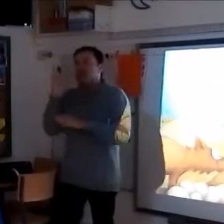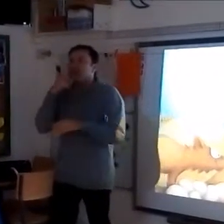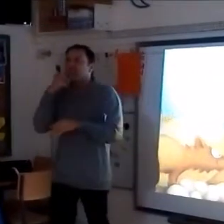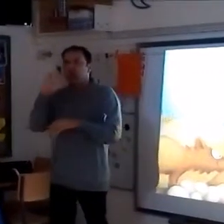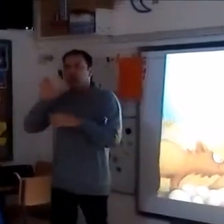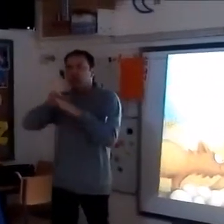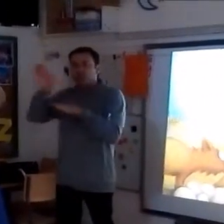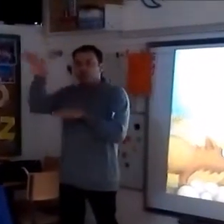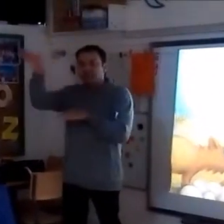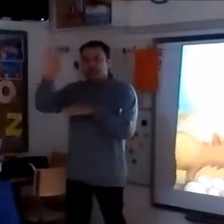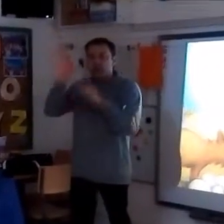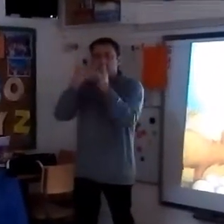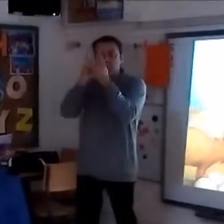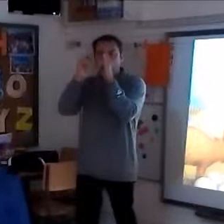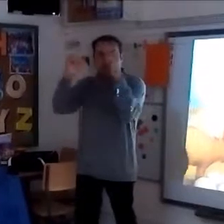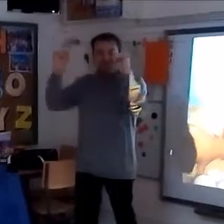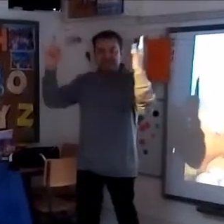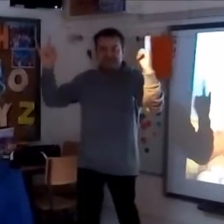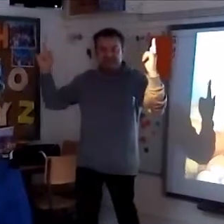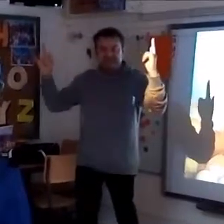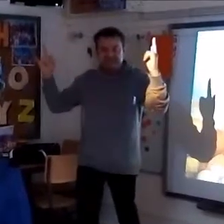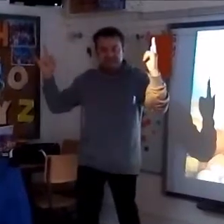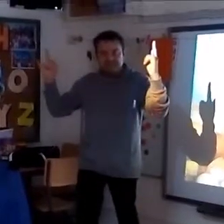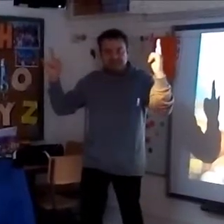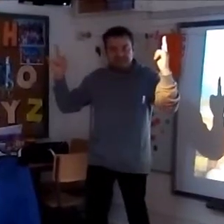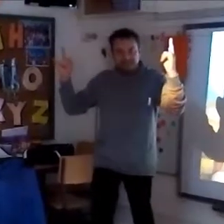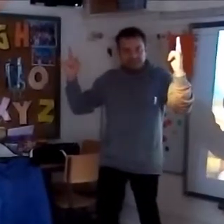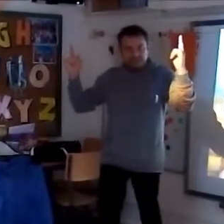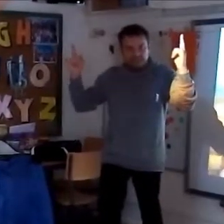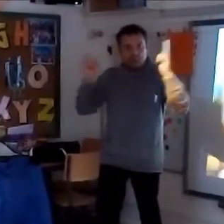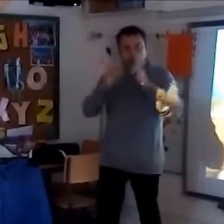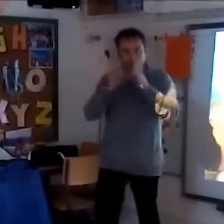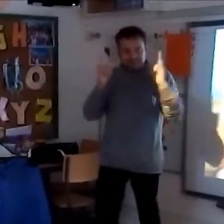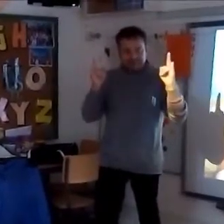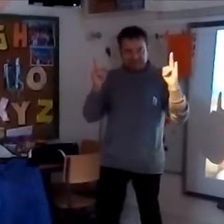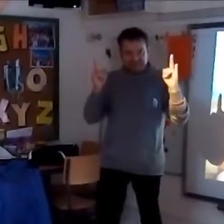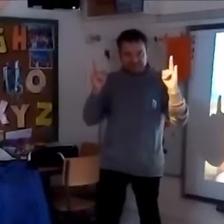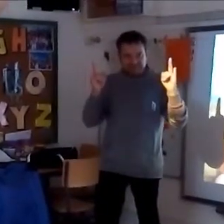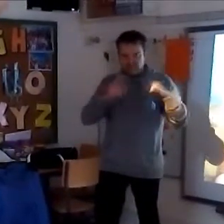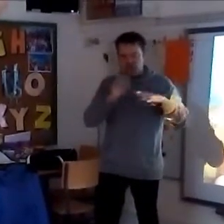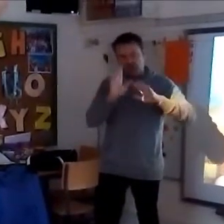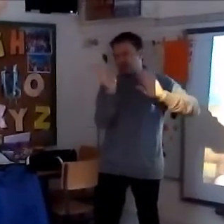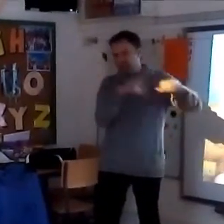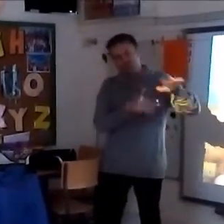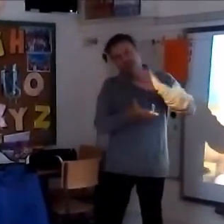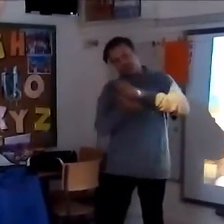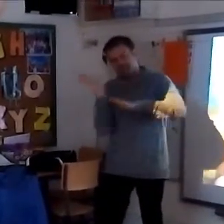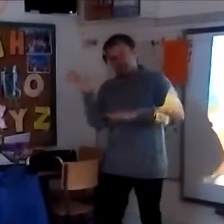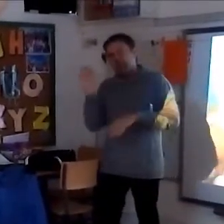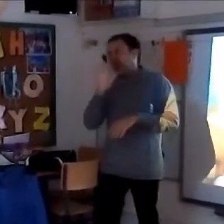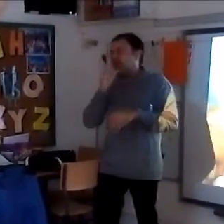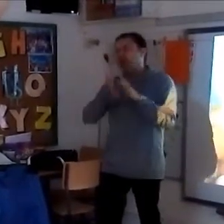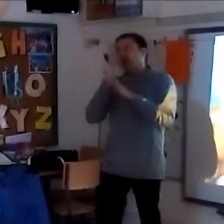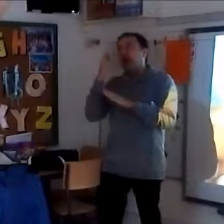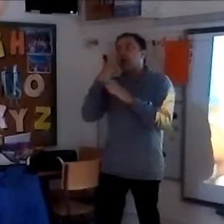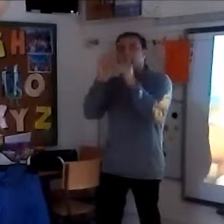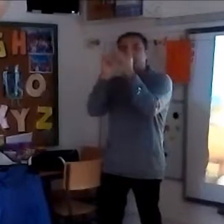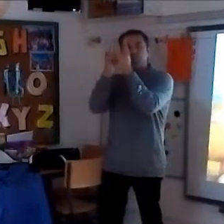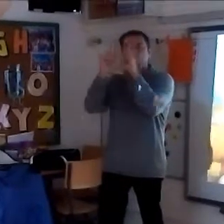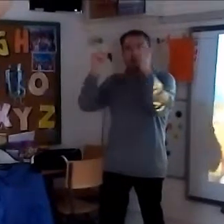pocos huevos, así que, o sea, pero a la playa no. No, a la playa, me voy a ir de la playa y me voy a ir